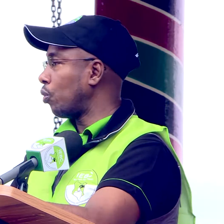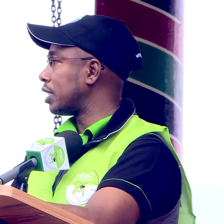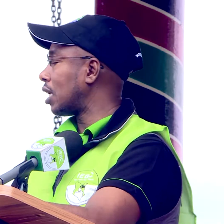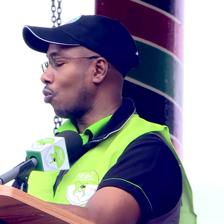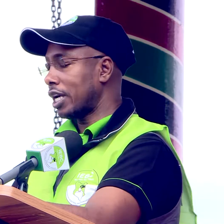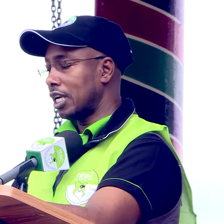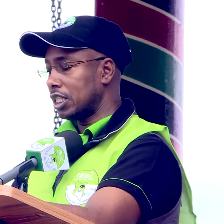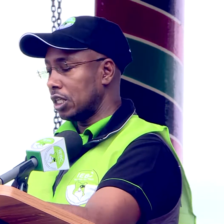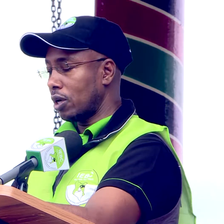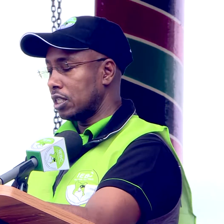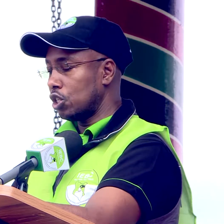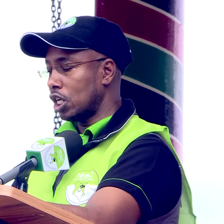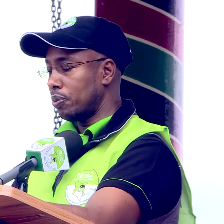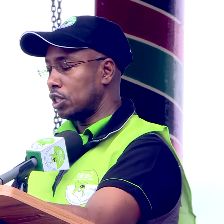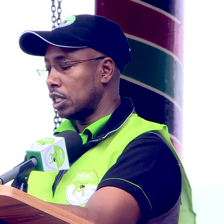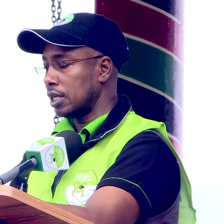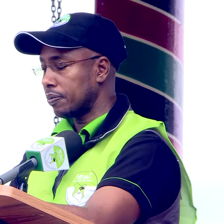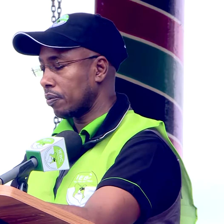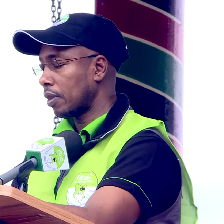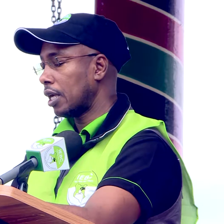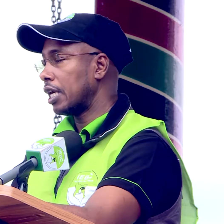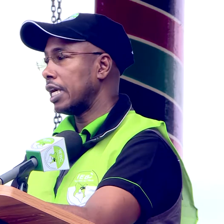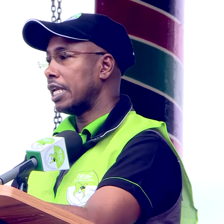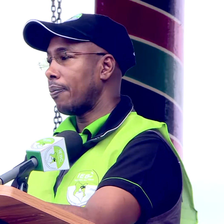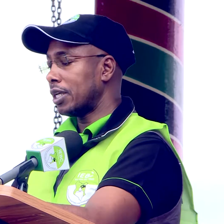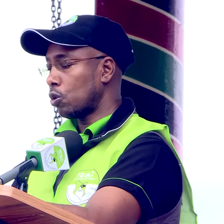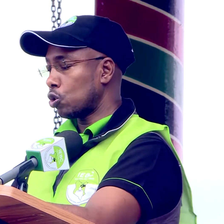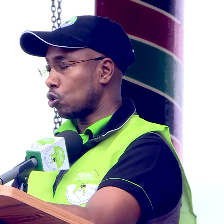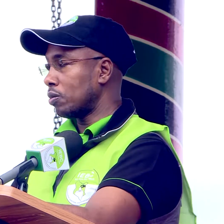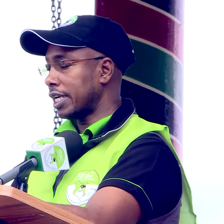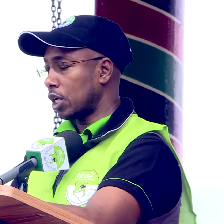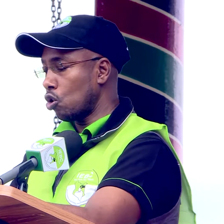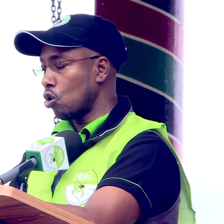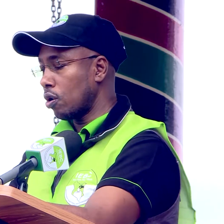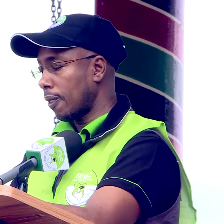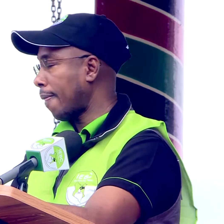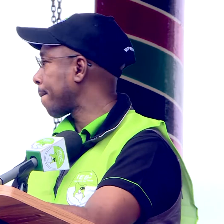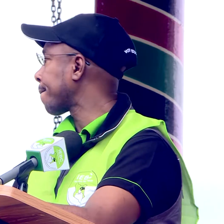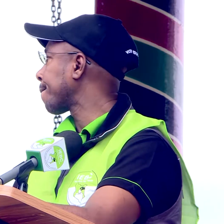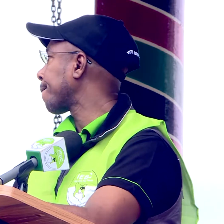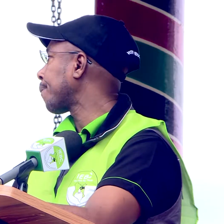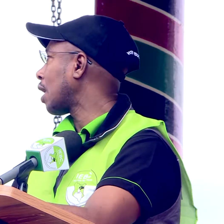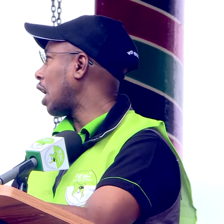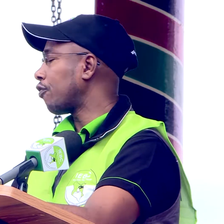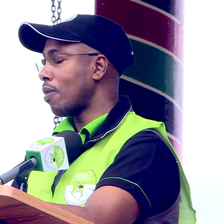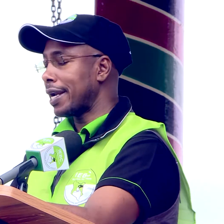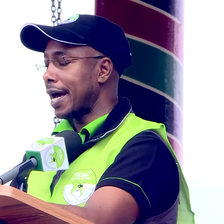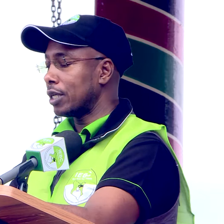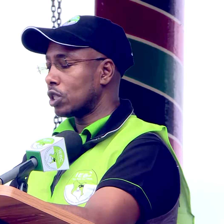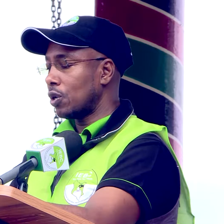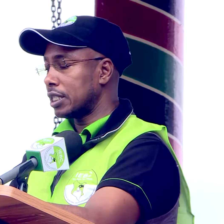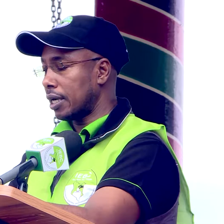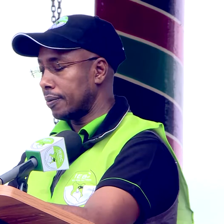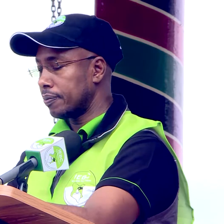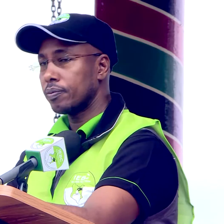ningependa kumuita mwakilishi wa CJPC ili apate kutuzungumzia kidogo, alafu